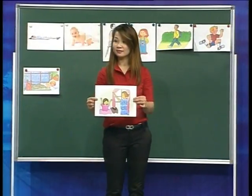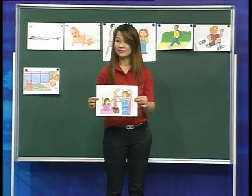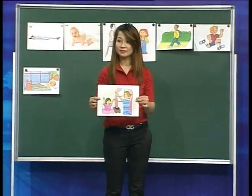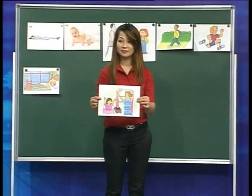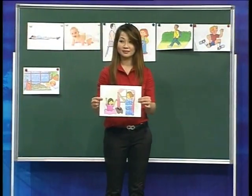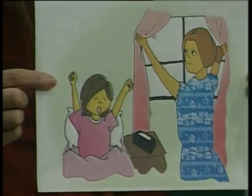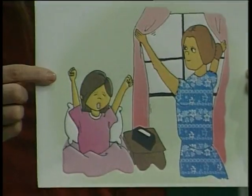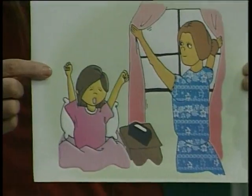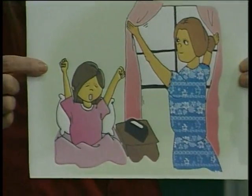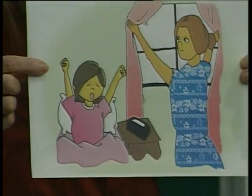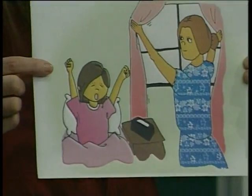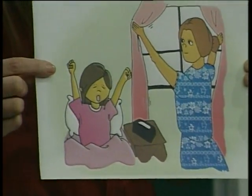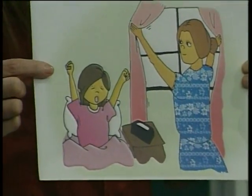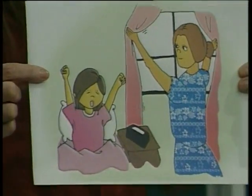Với tranh tiếp theo của chúng ta đang nói gì nhỉ